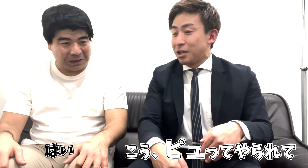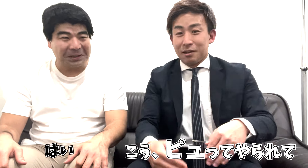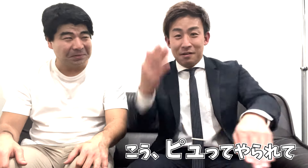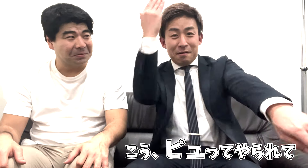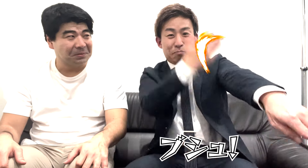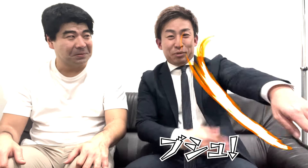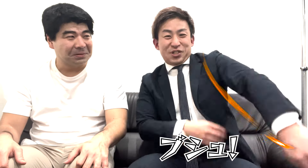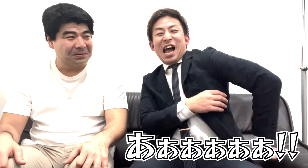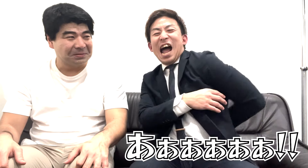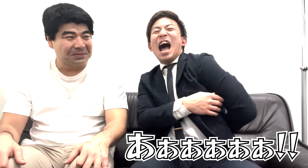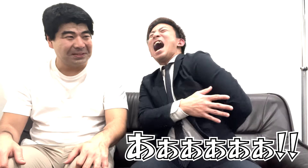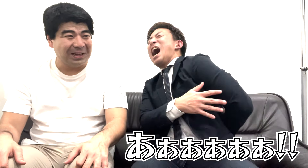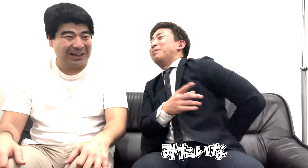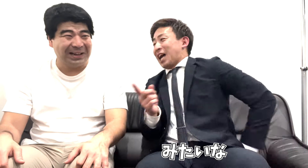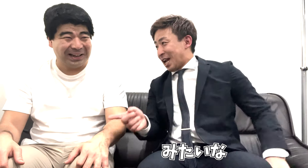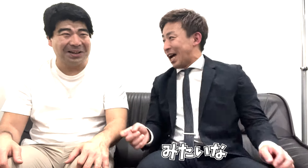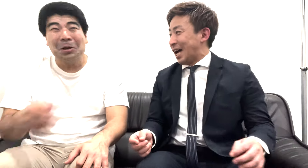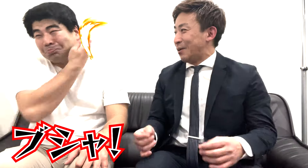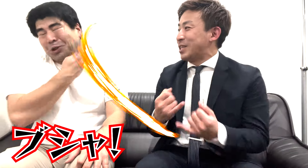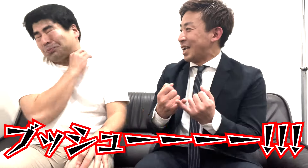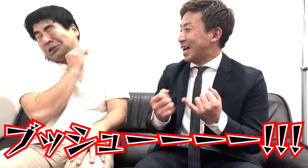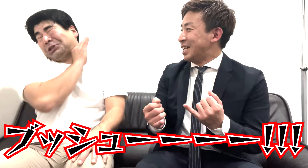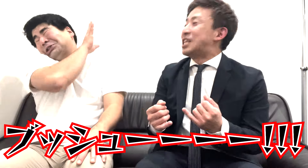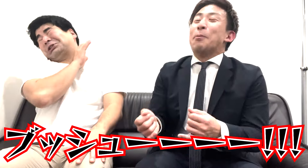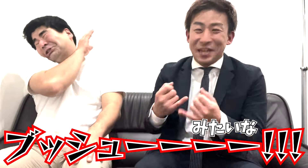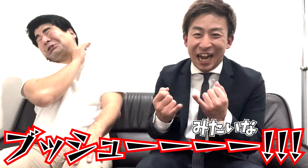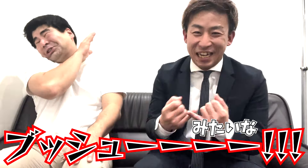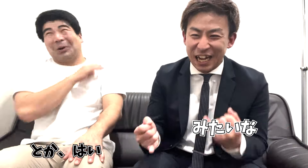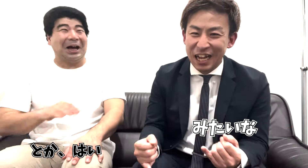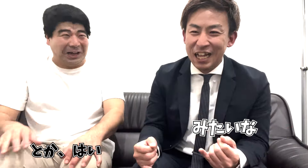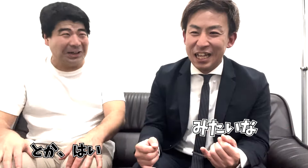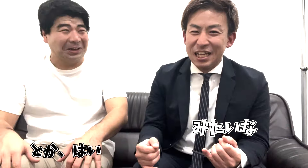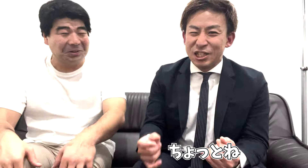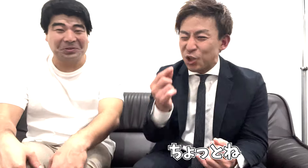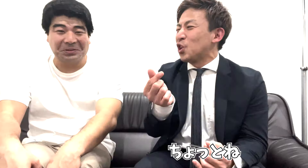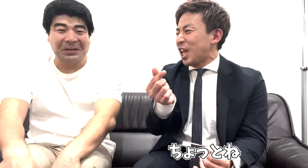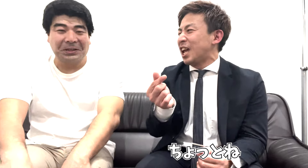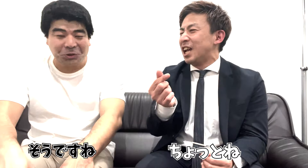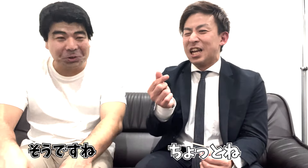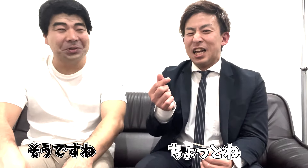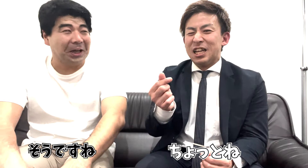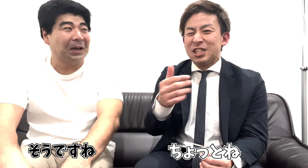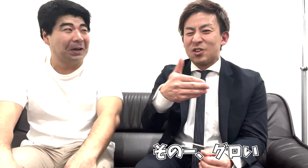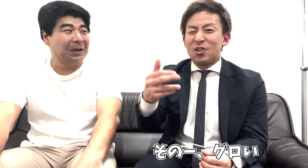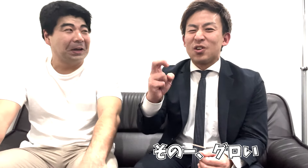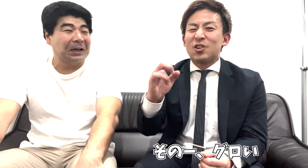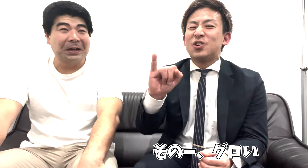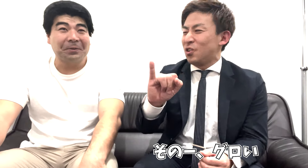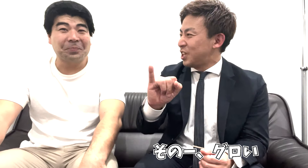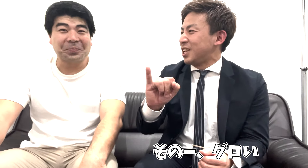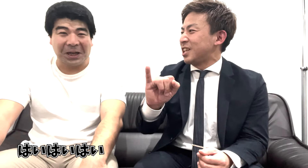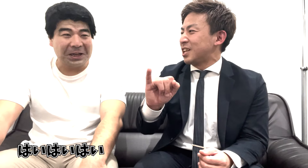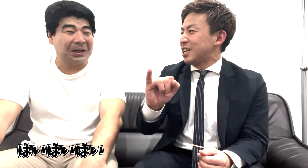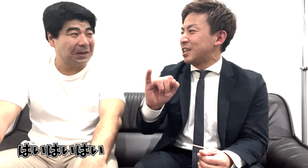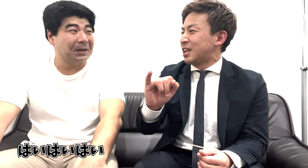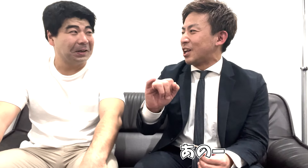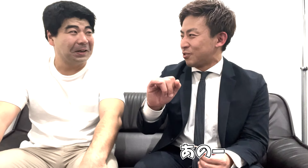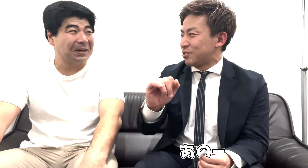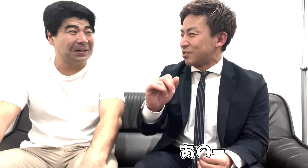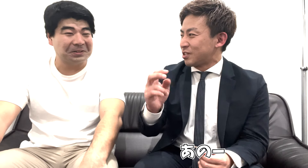い、 よし、あーみたいな、ブシュみたいな、 はい、 ちょっとね、 そうですね、 そのグロい、 はいはいはい、 感